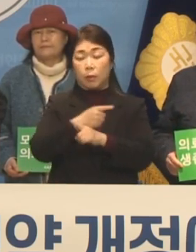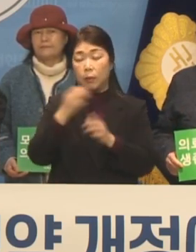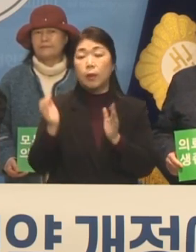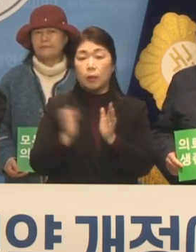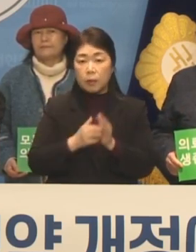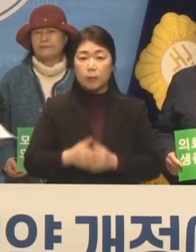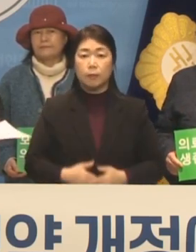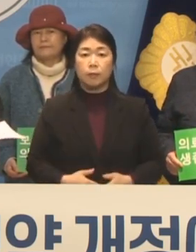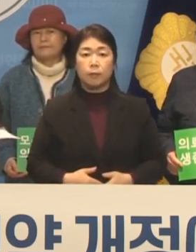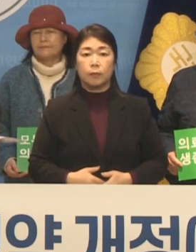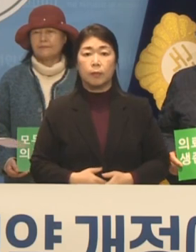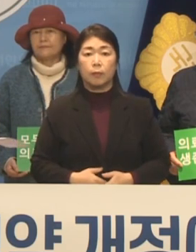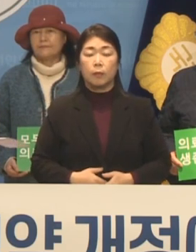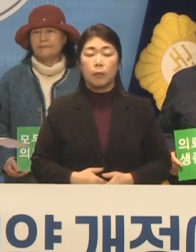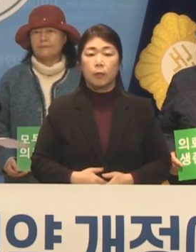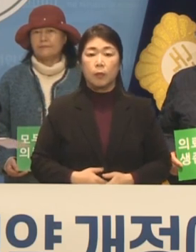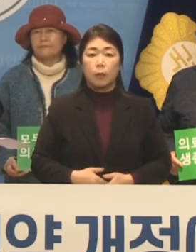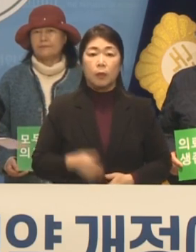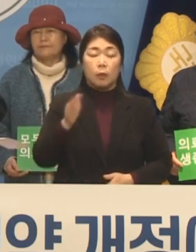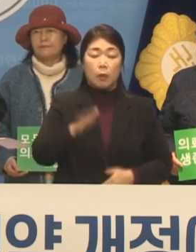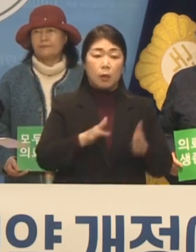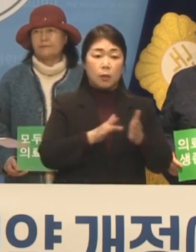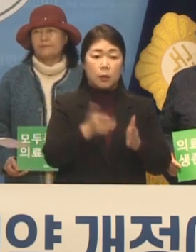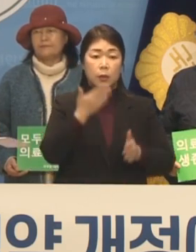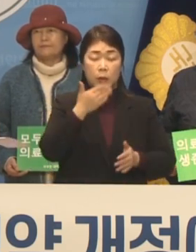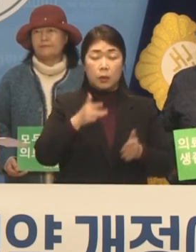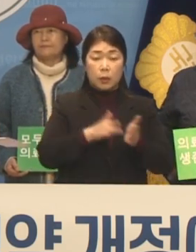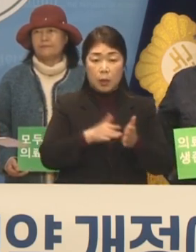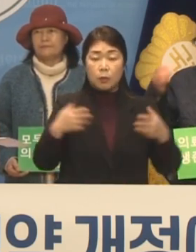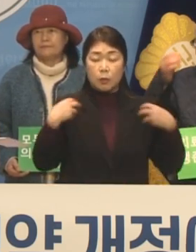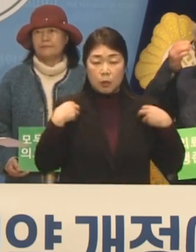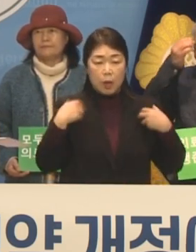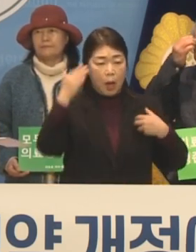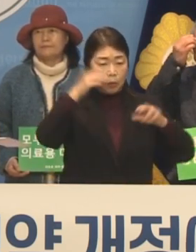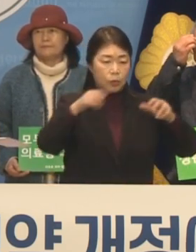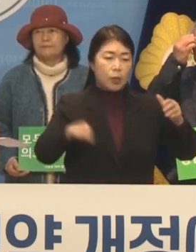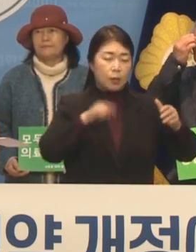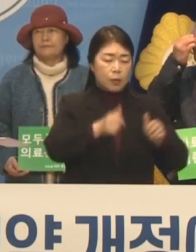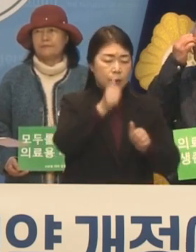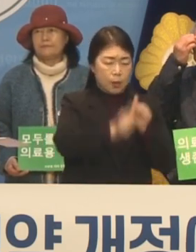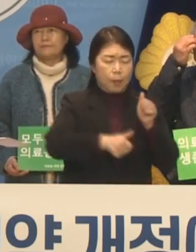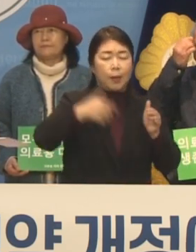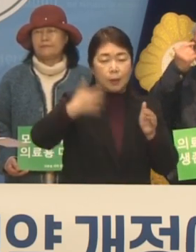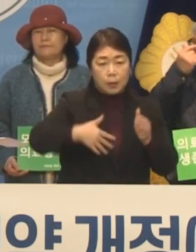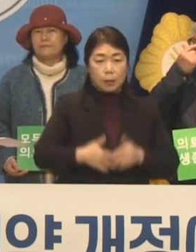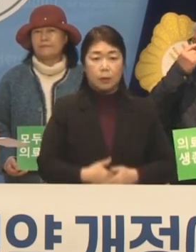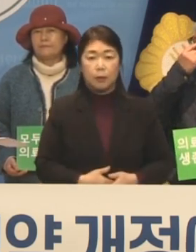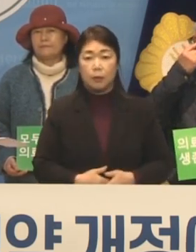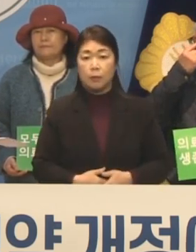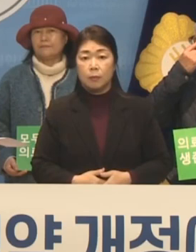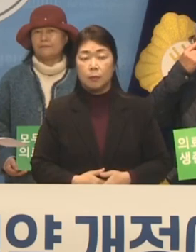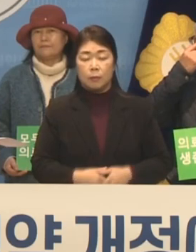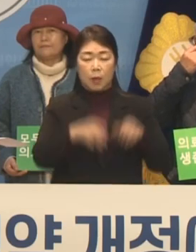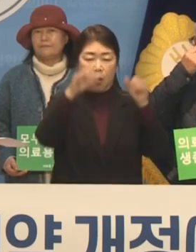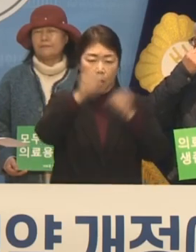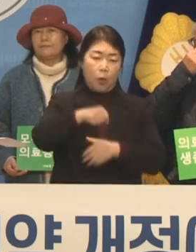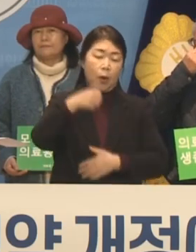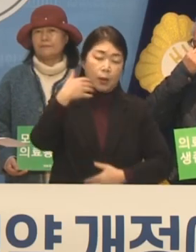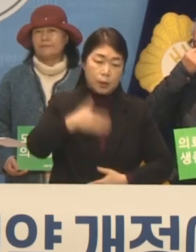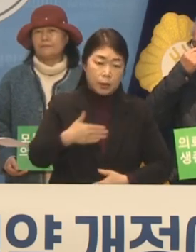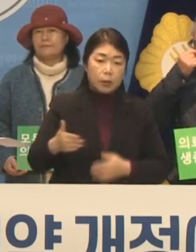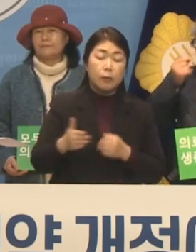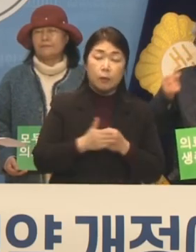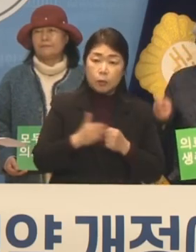이루어졌습니다. 하지만 식약처는 한국에서는 아직 임상시험이 허용이 되지